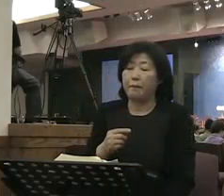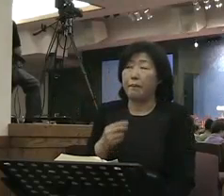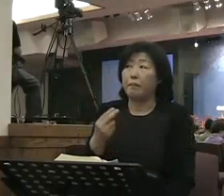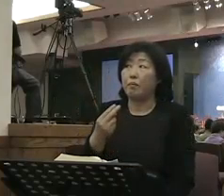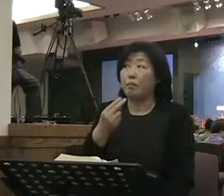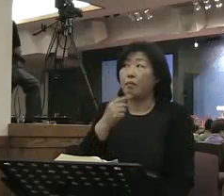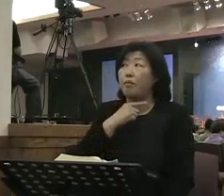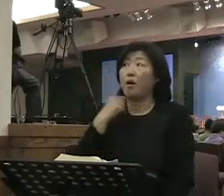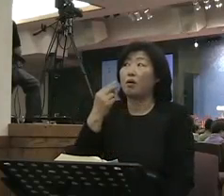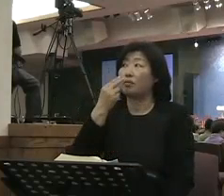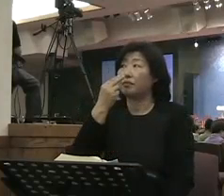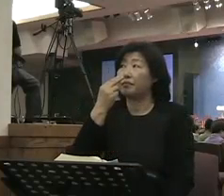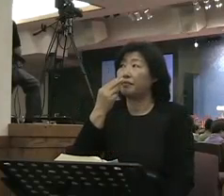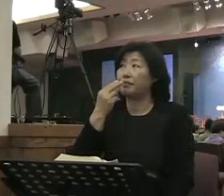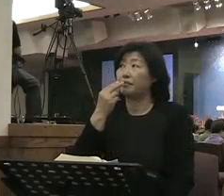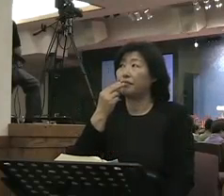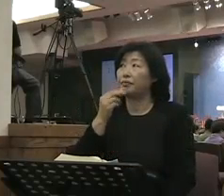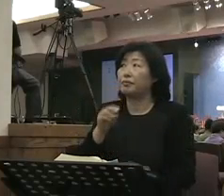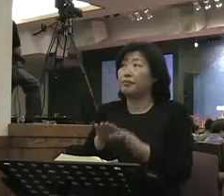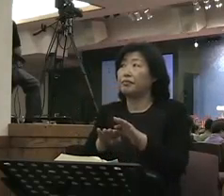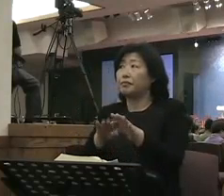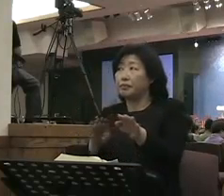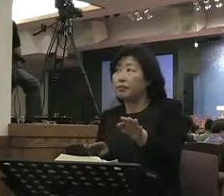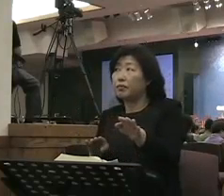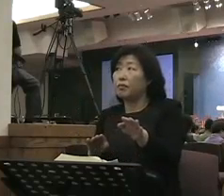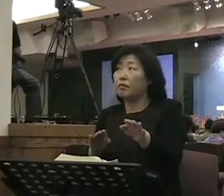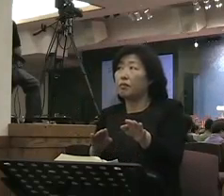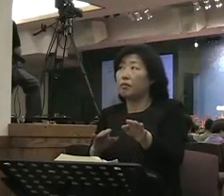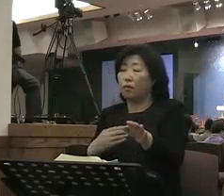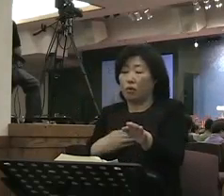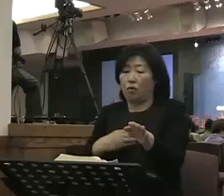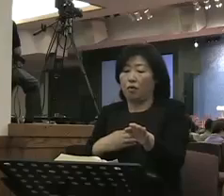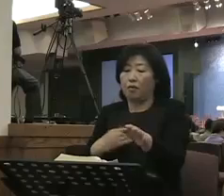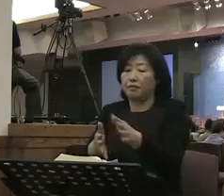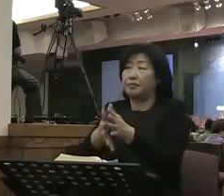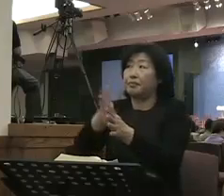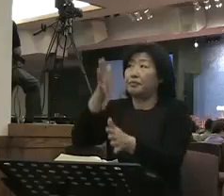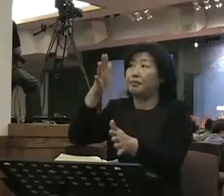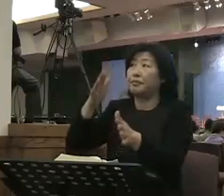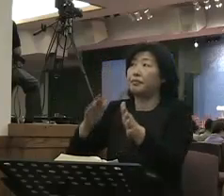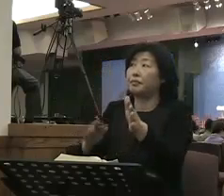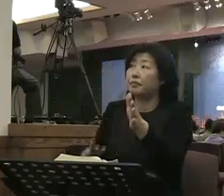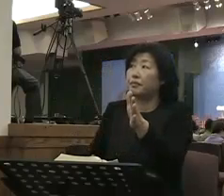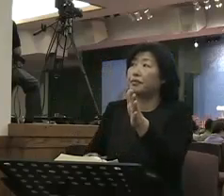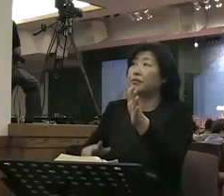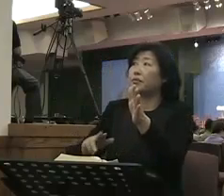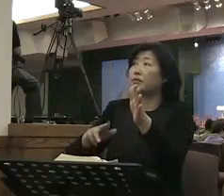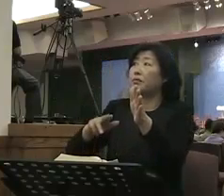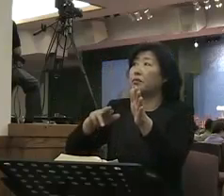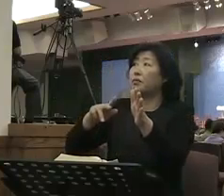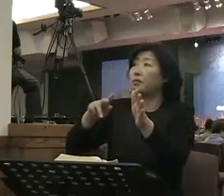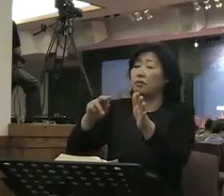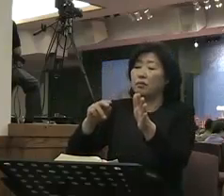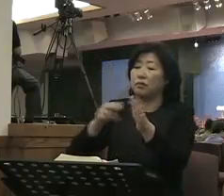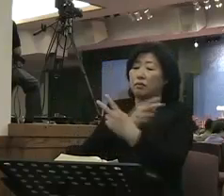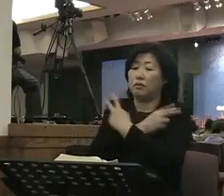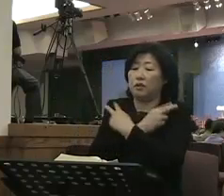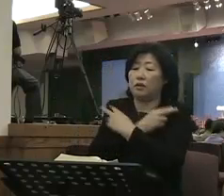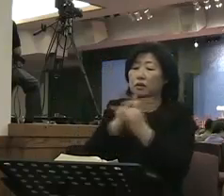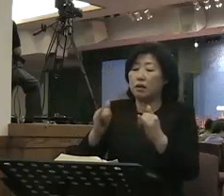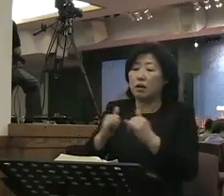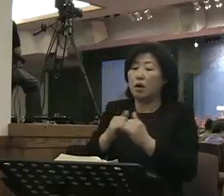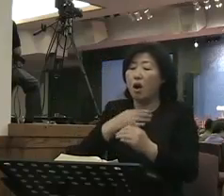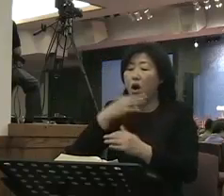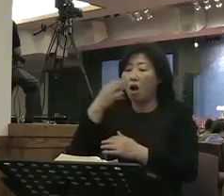목숨을 무릅쓰고 위험한 이 빌딩을 타고 올라온 그 신사의 음성을 듣는